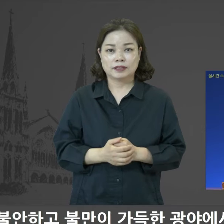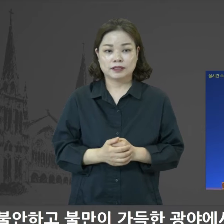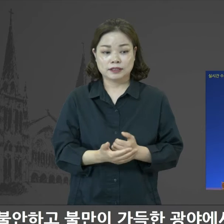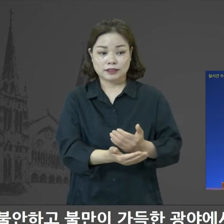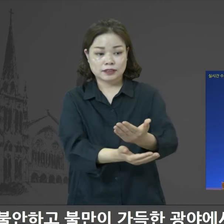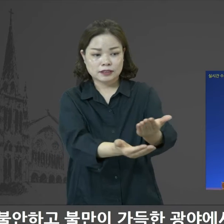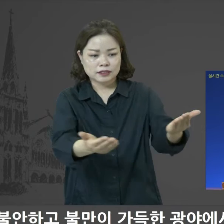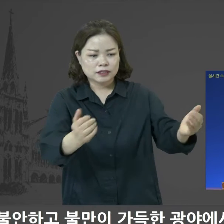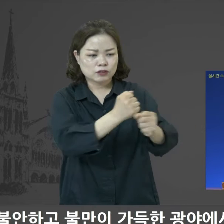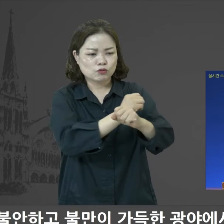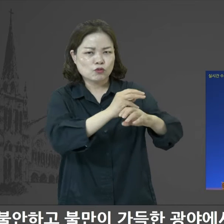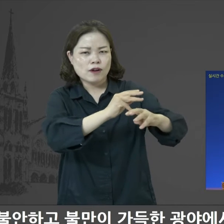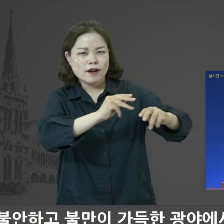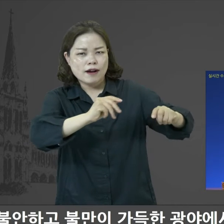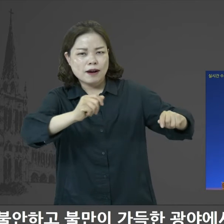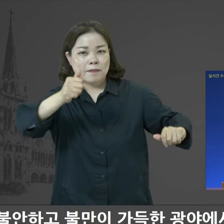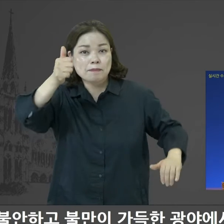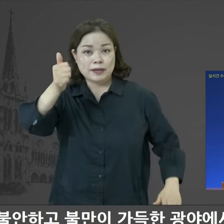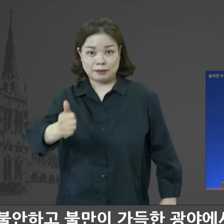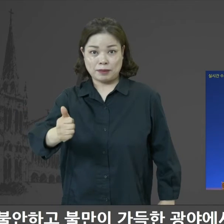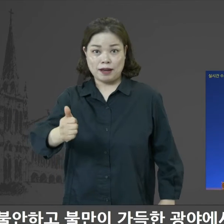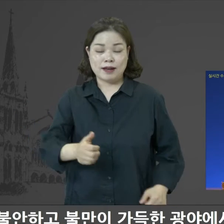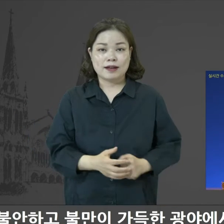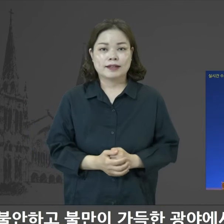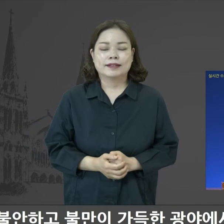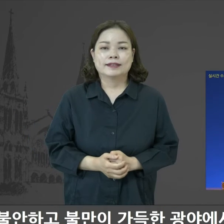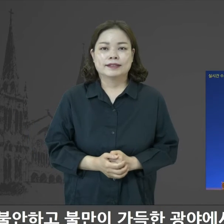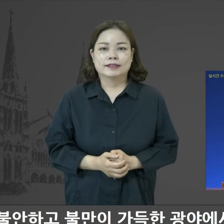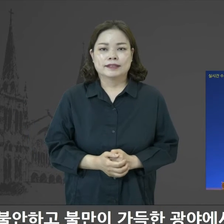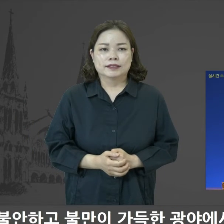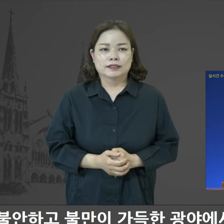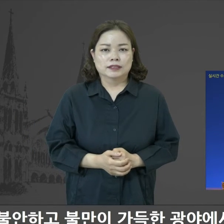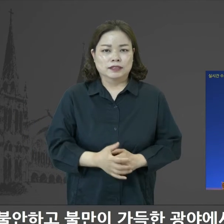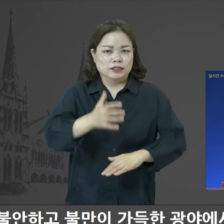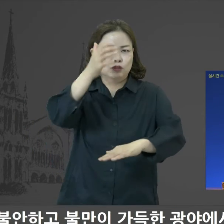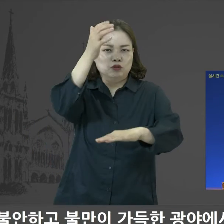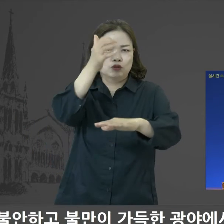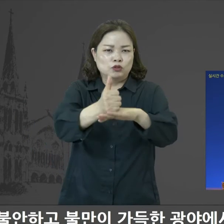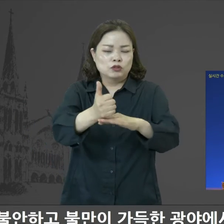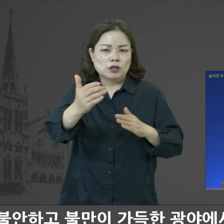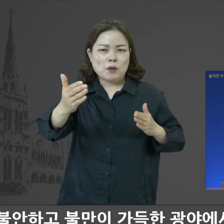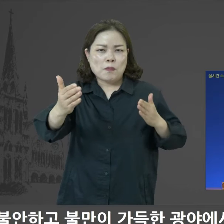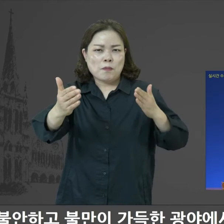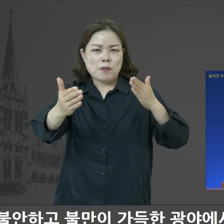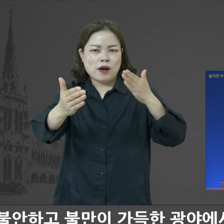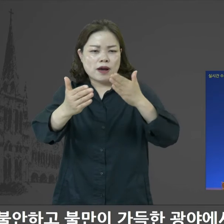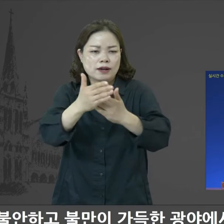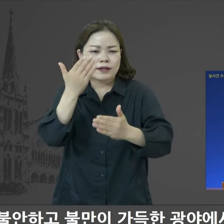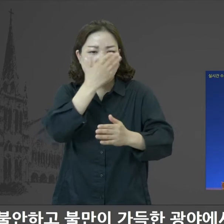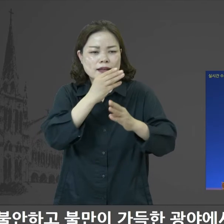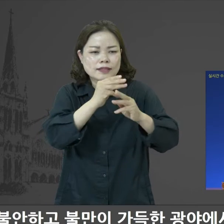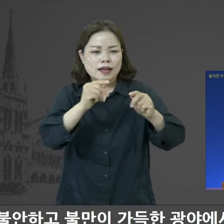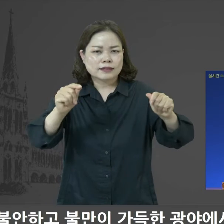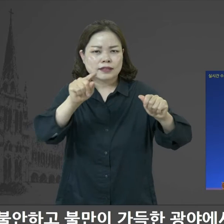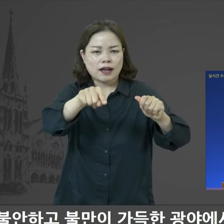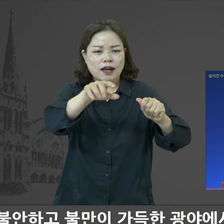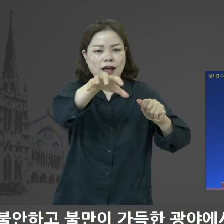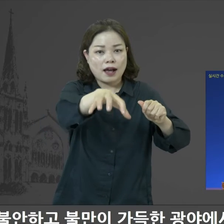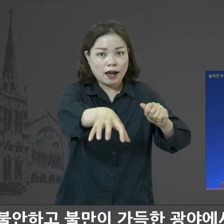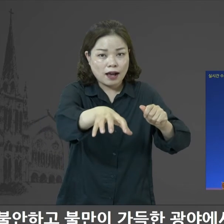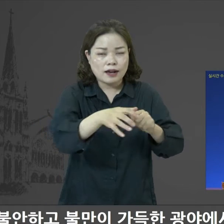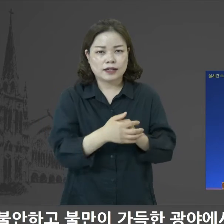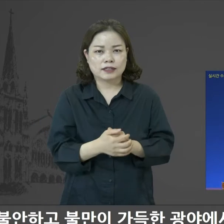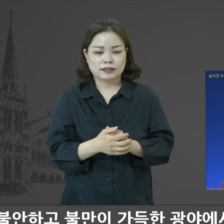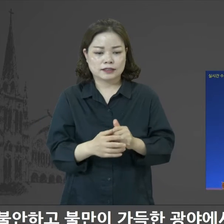그들은 광야 생활의 끝자락, 그러니까 그들의 궁극적 종착지인 가나안 땅 입구에서